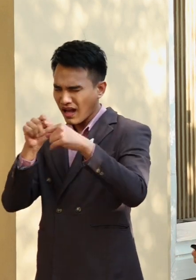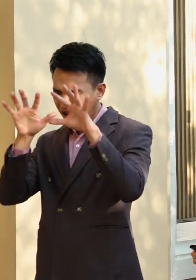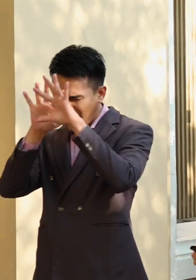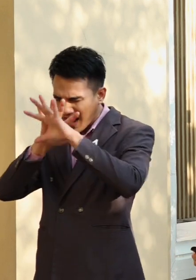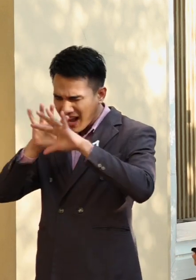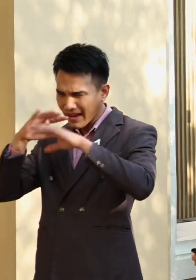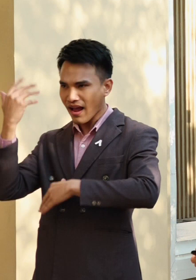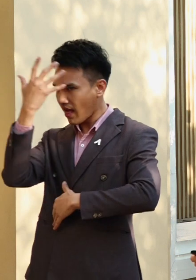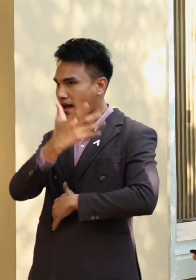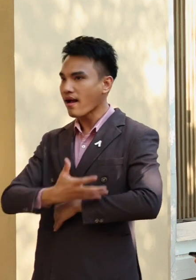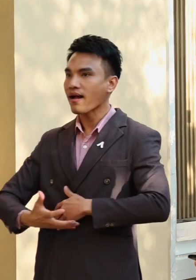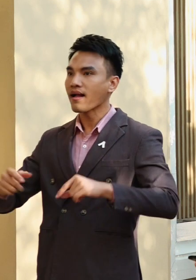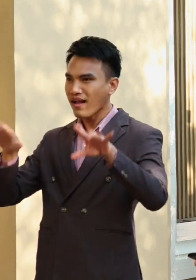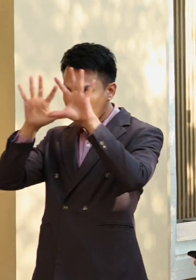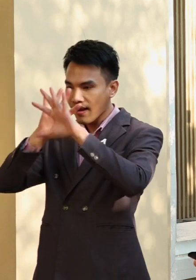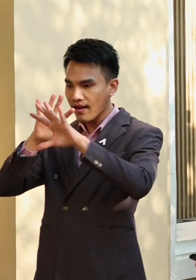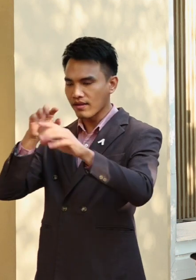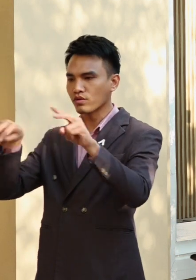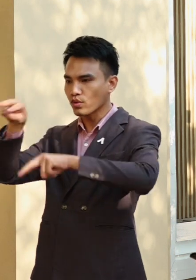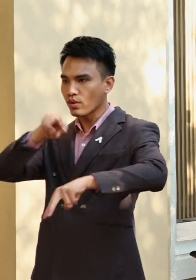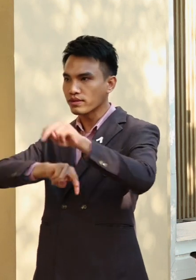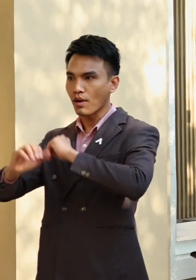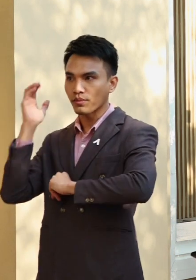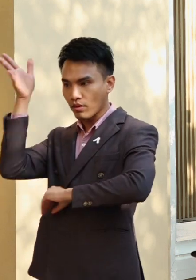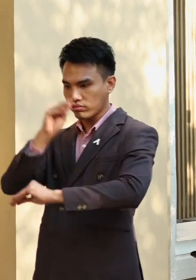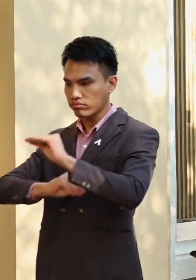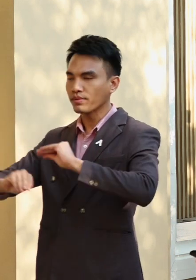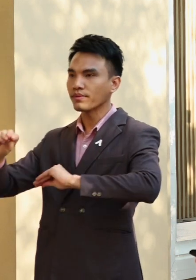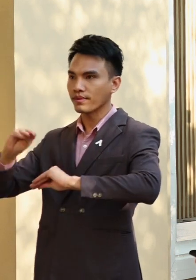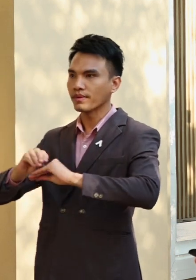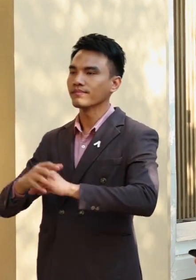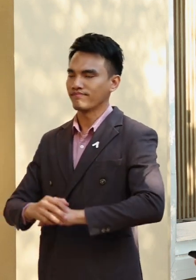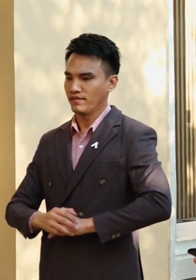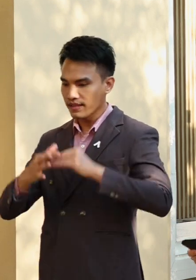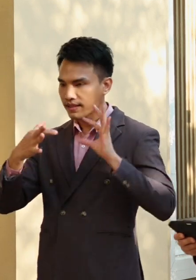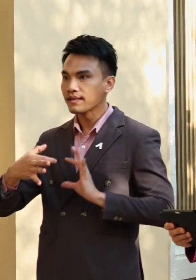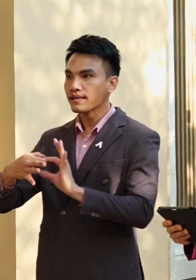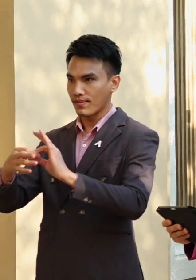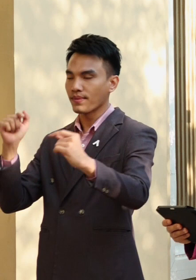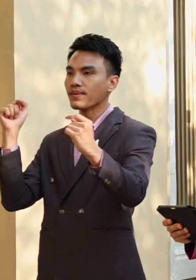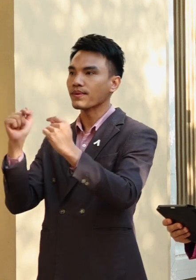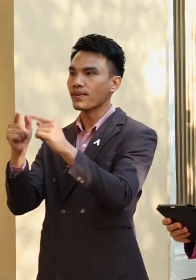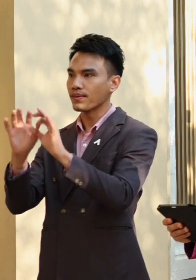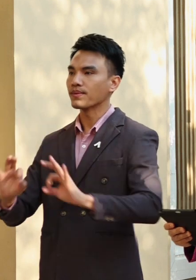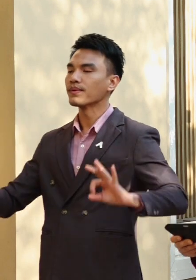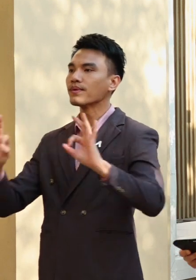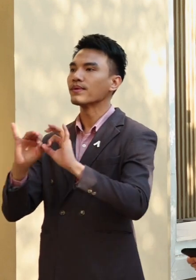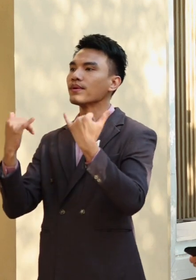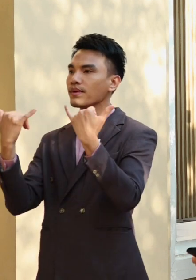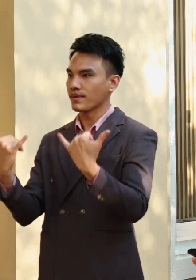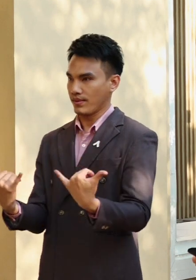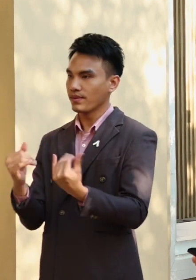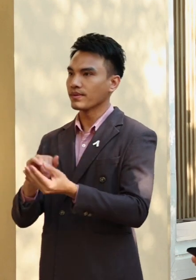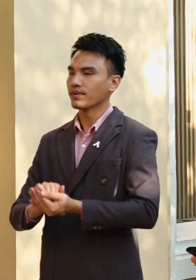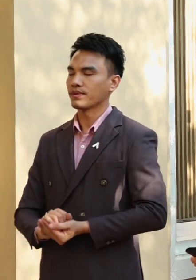ๆกันเช่นนี้ก็คงต้องสืบสวนให้เจ้าหน้าที่สืบสวนเพิ่มเติมนะครับว่ามีความเกี่ยวข้องเกี่ยวโยงและที่สำคัญเป็นส่